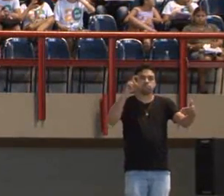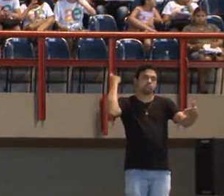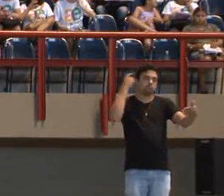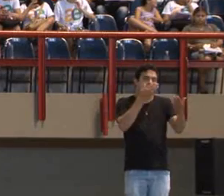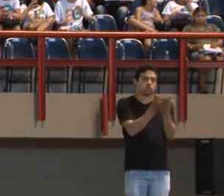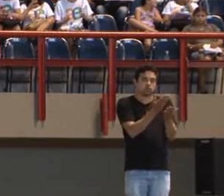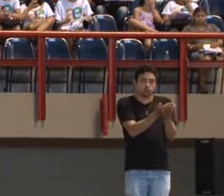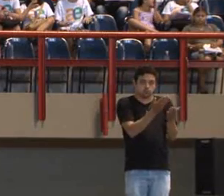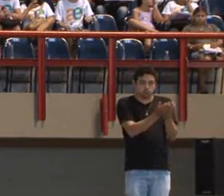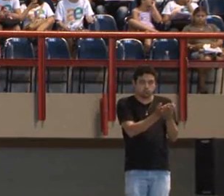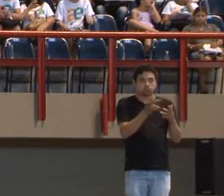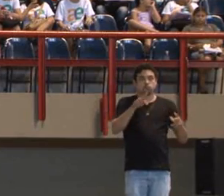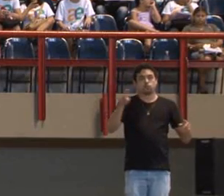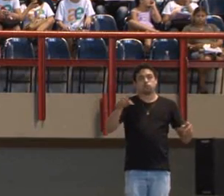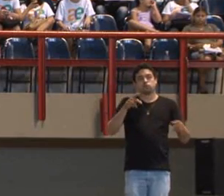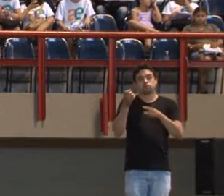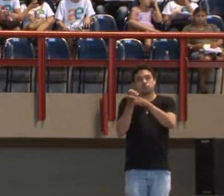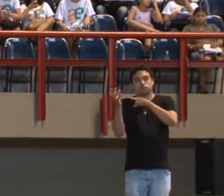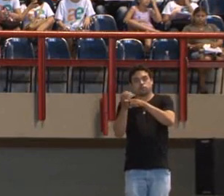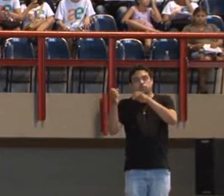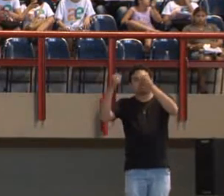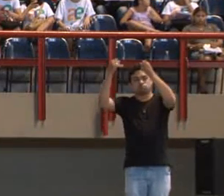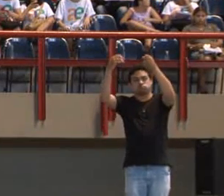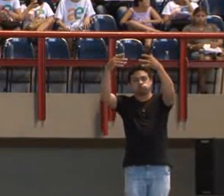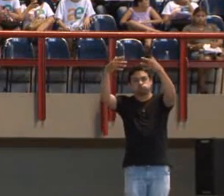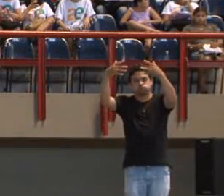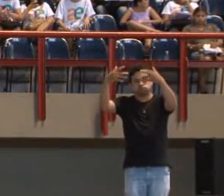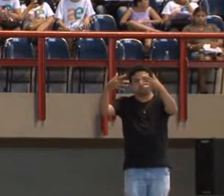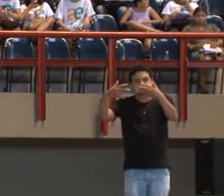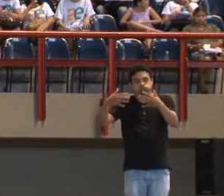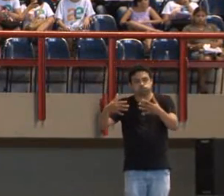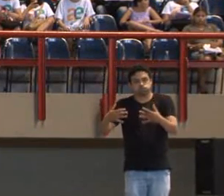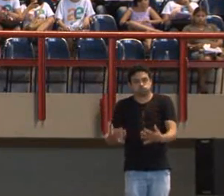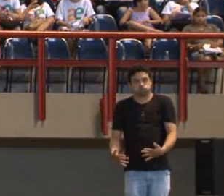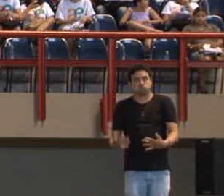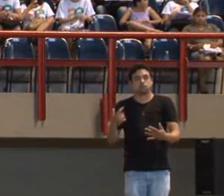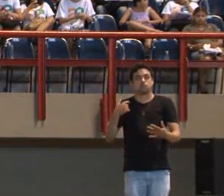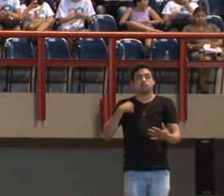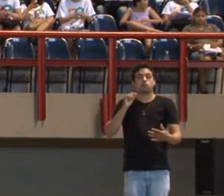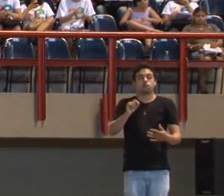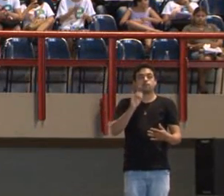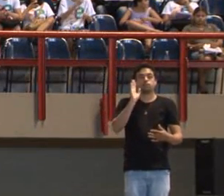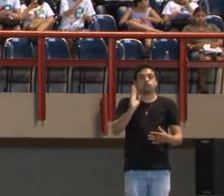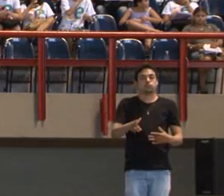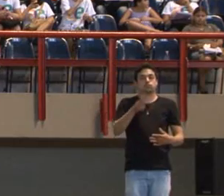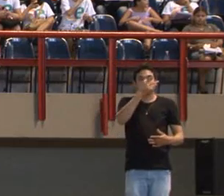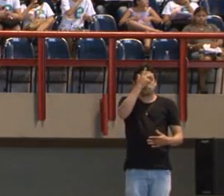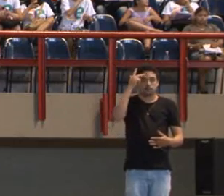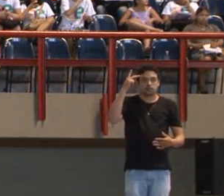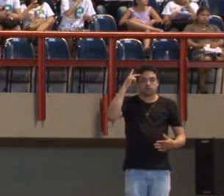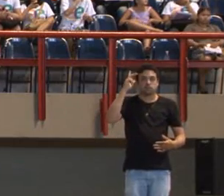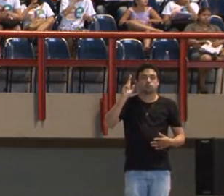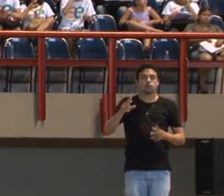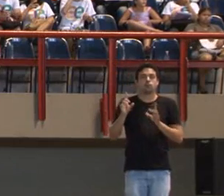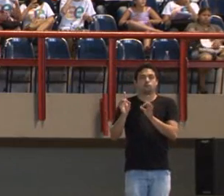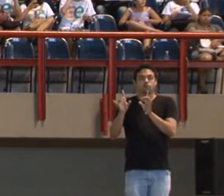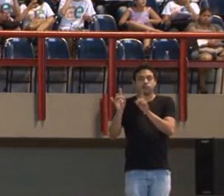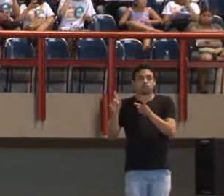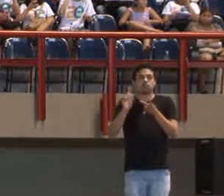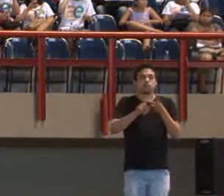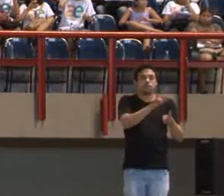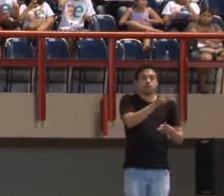ainda estuda, e o professor de física deu uma aula todinha e não tem bicho mais queixudo do que vendedor e